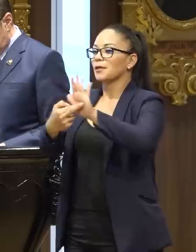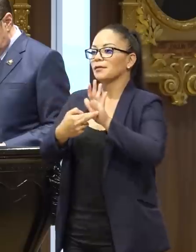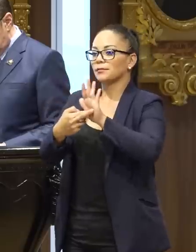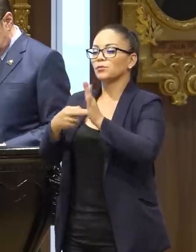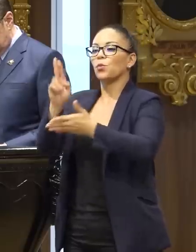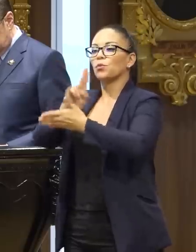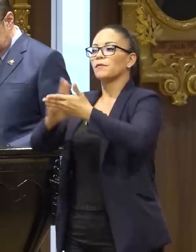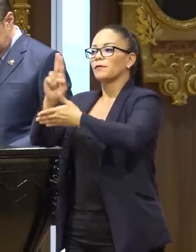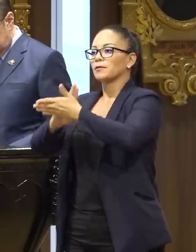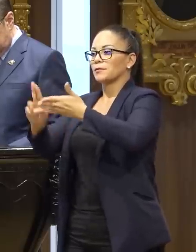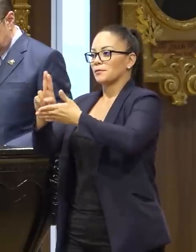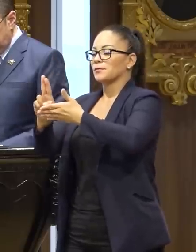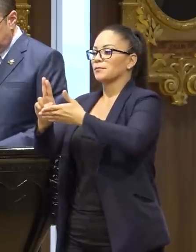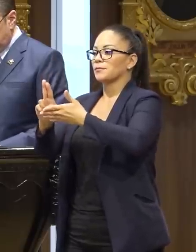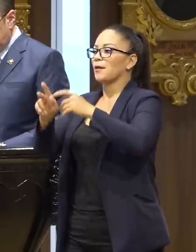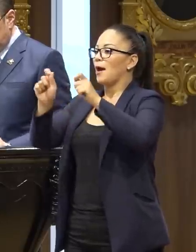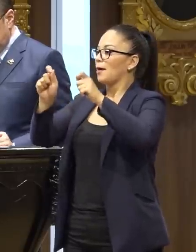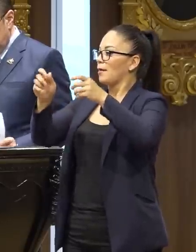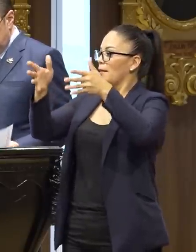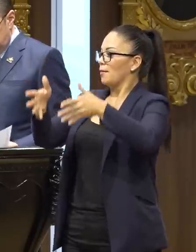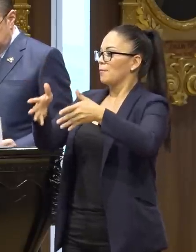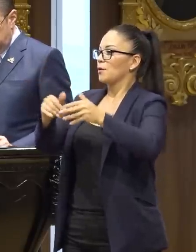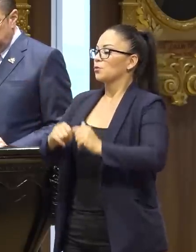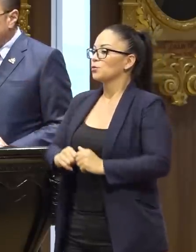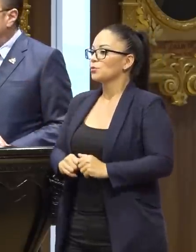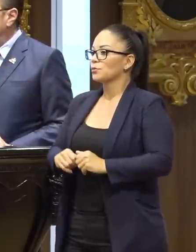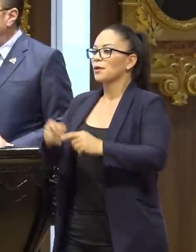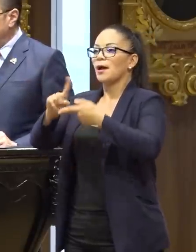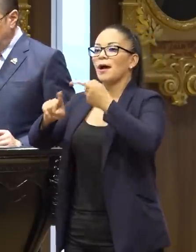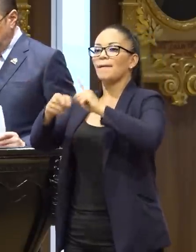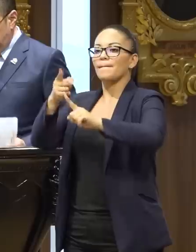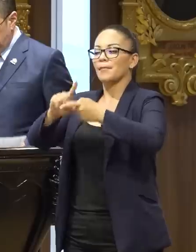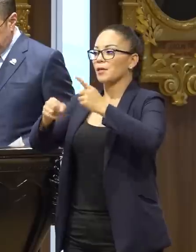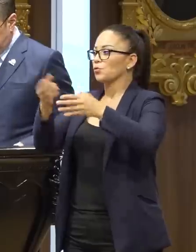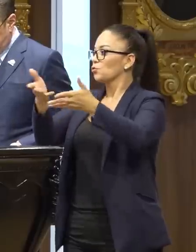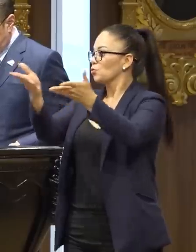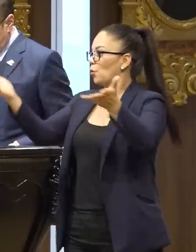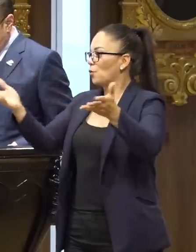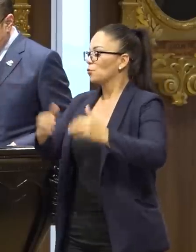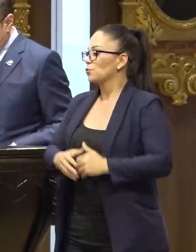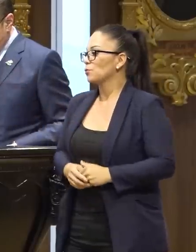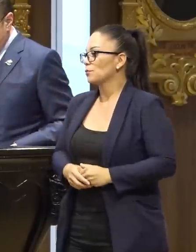las universidades y académicos, amigos y amigas todos.